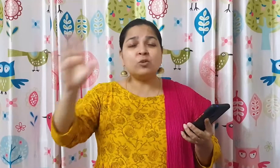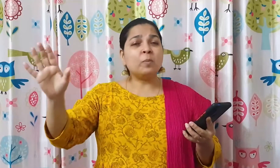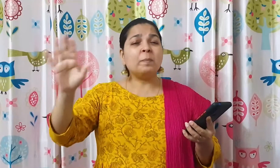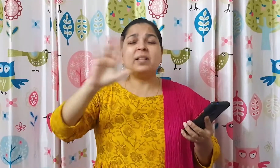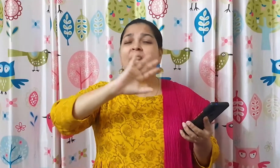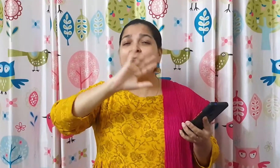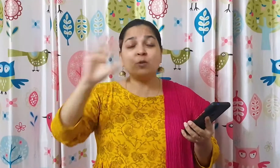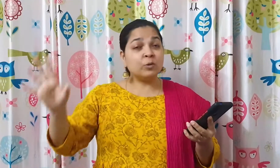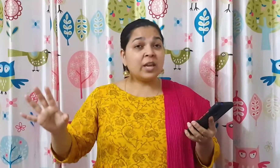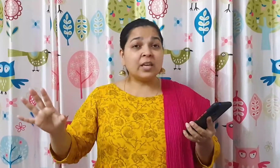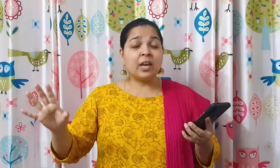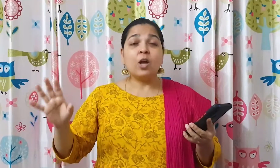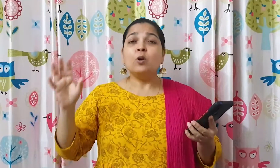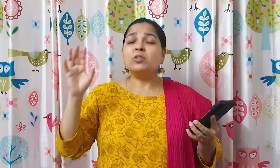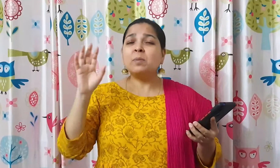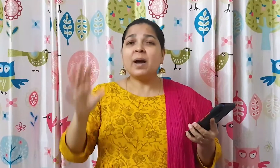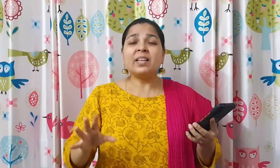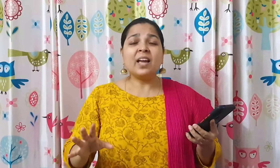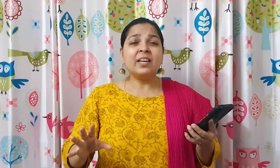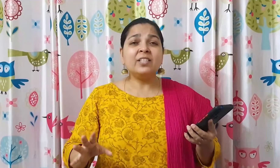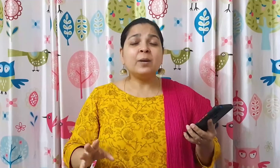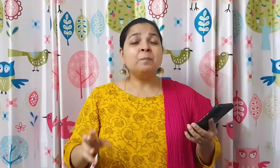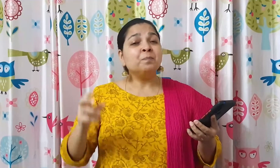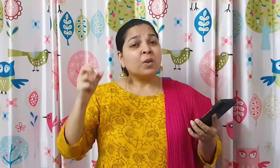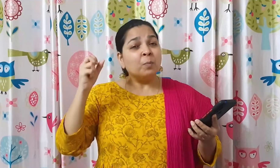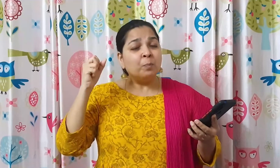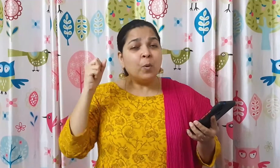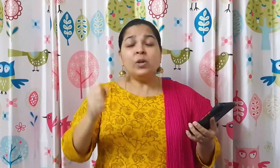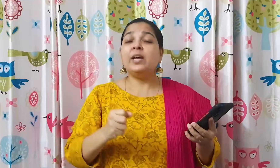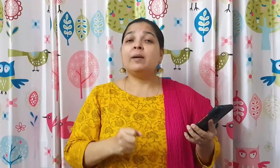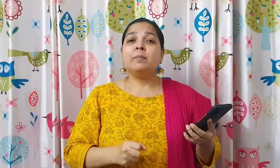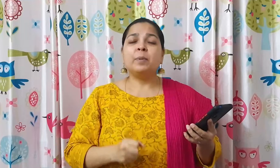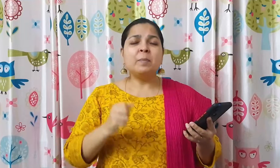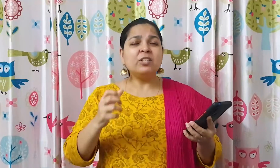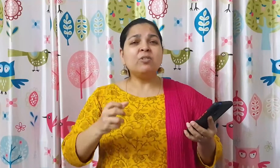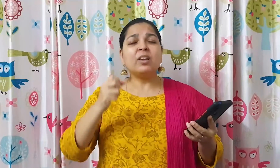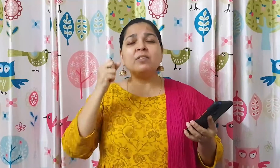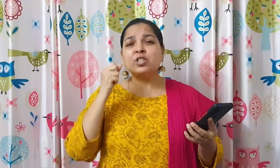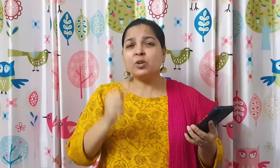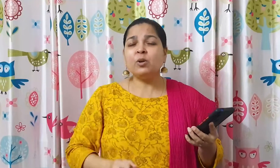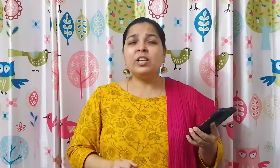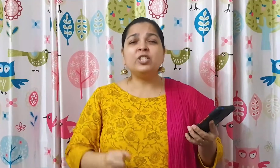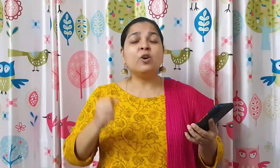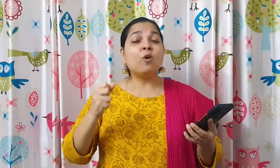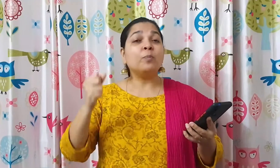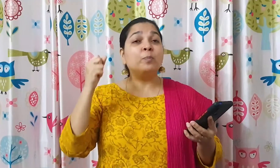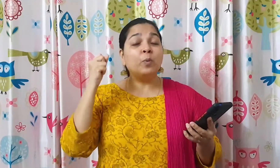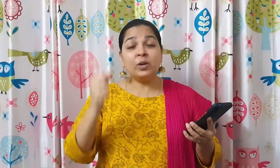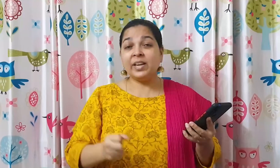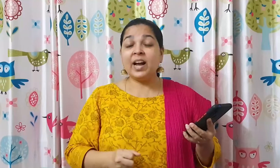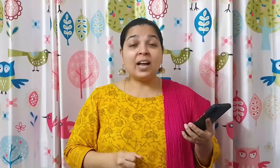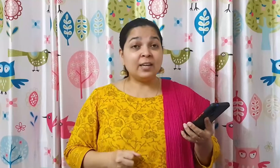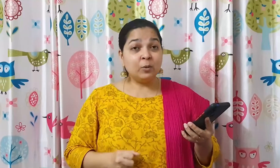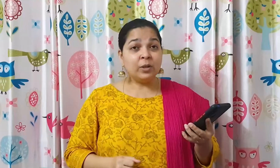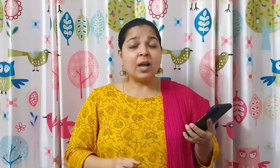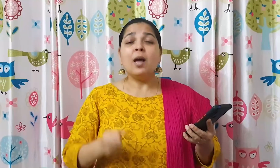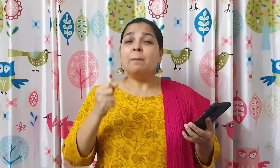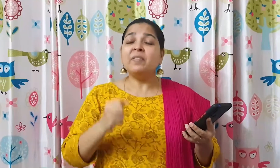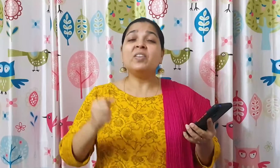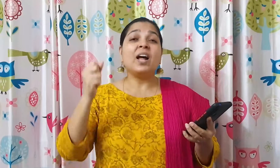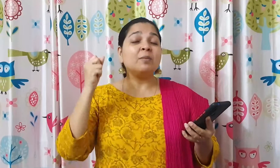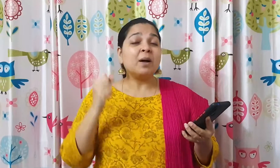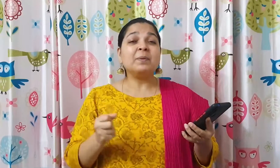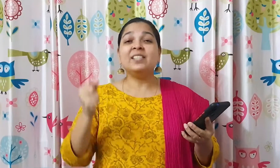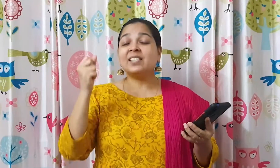পৃথিৱী কেনেকুৱা, সেয়া আপুনি নাভাবিব যে এনে কোনো ধৰণৰ পৰিস্থিতি আছে যে যিটো পৰিৱৰ্তন হ'ব নোৱাৰে, প্ৰত্যেকটো